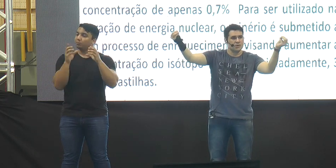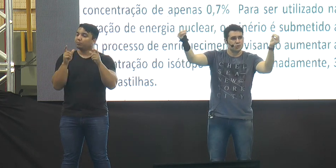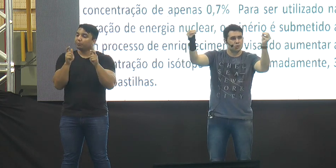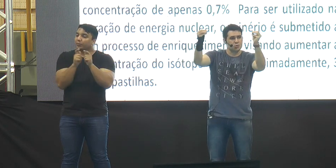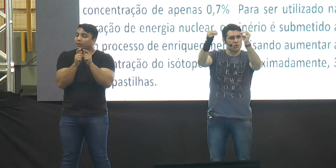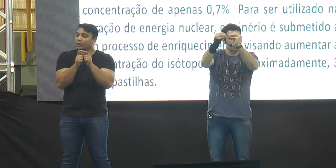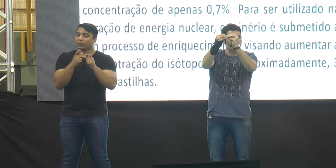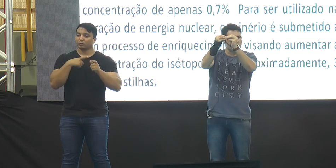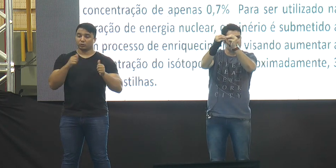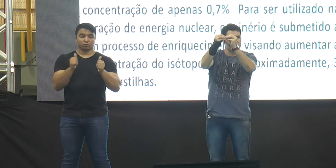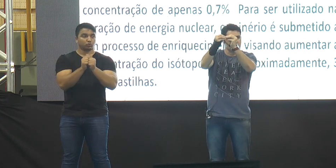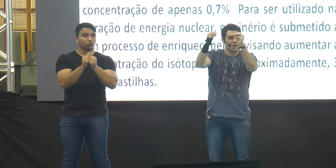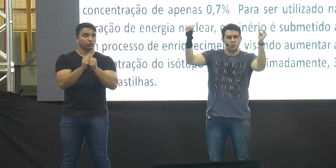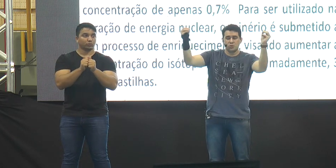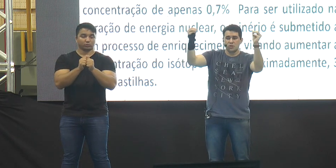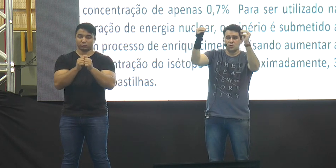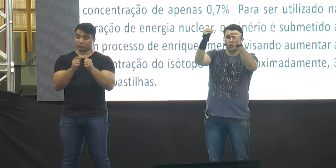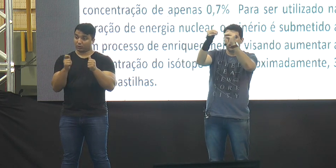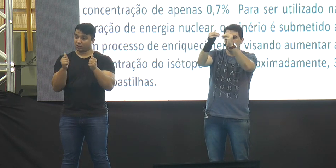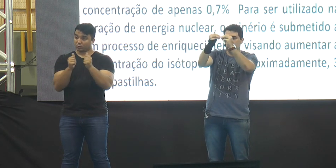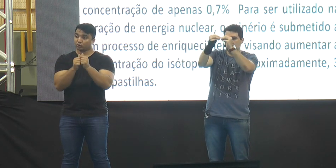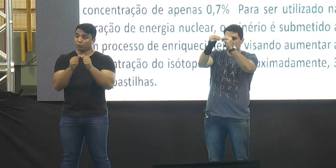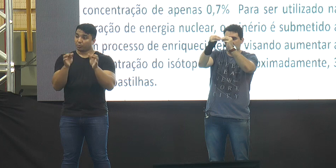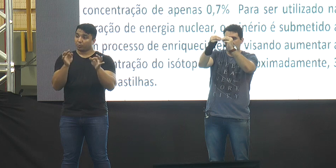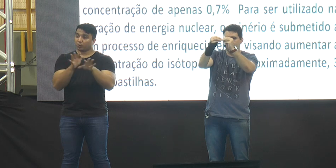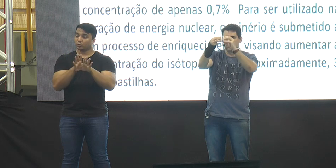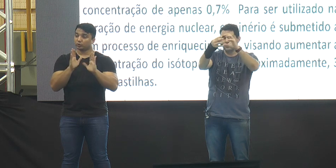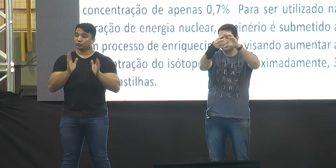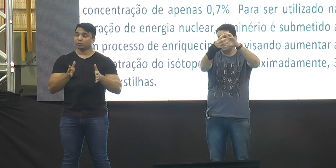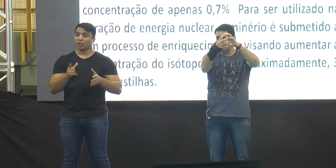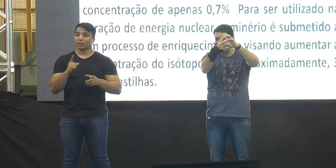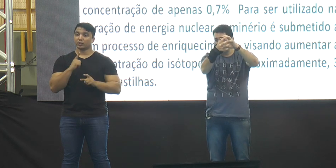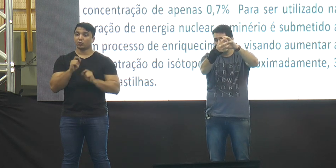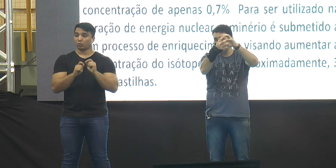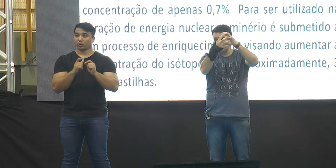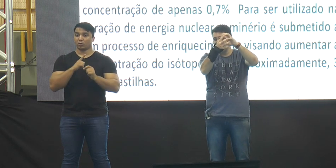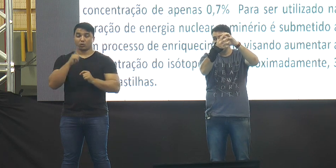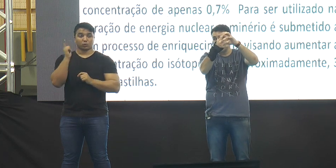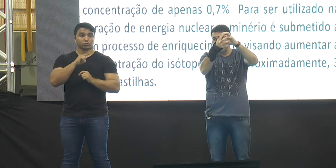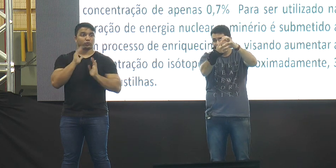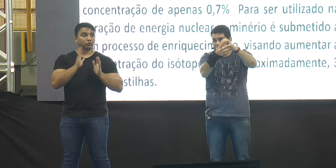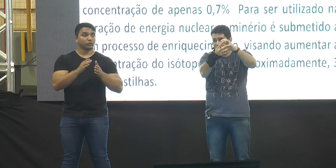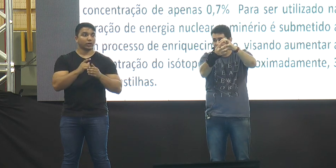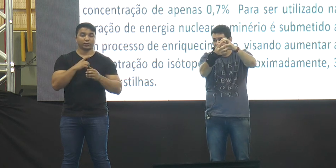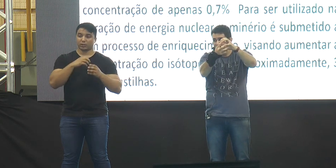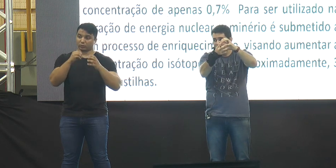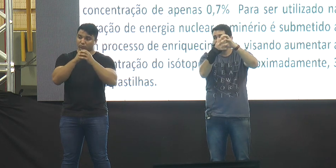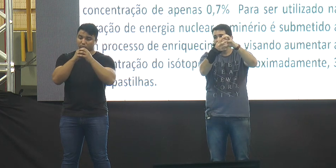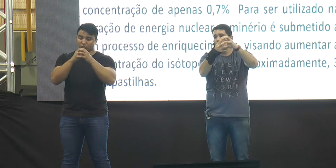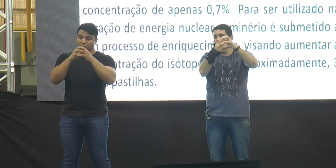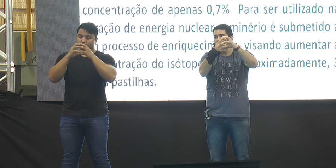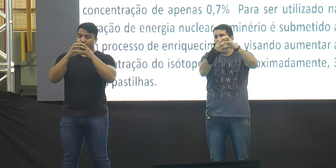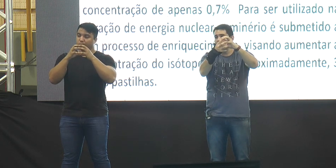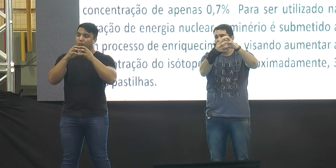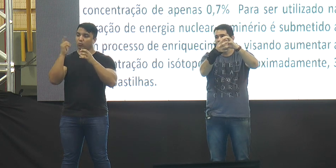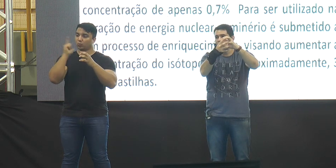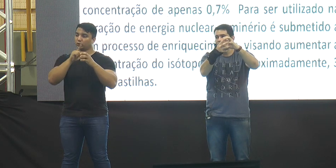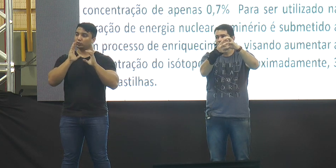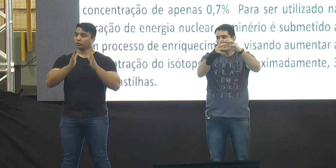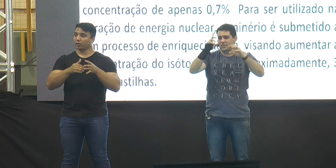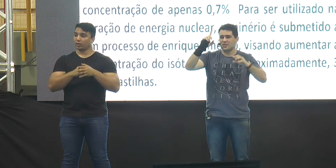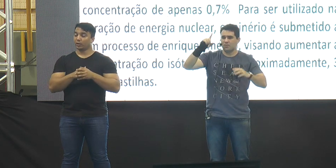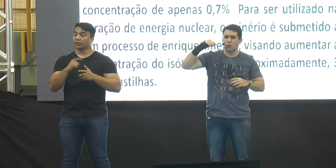pequeno, junta os dois. Juntando os dois núcleos pequenos, você produz um núcleo grande. E nesse momento,